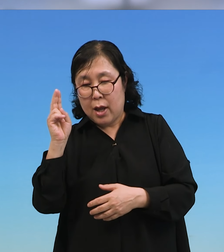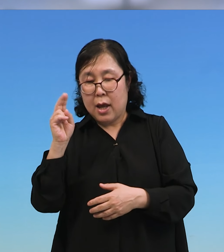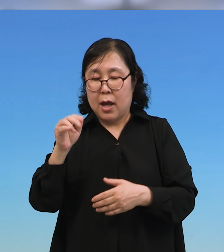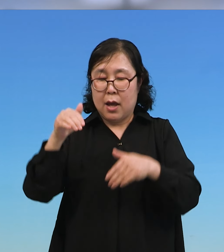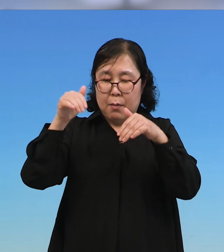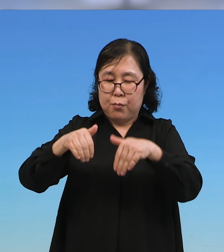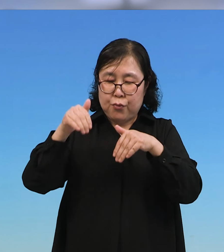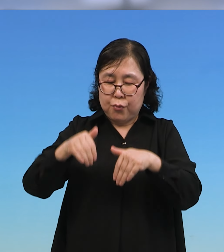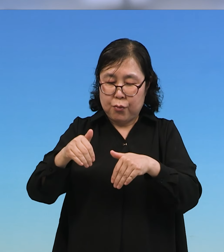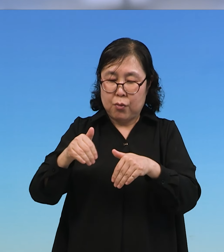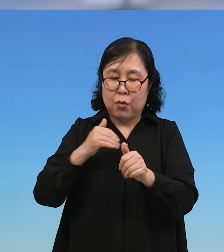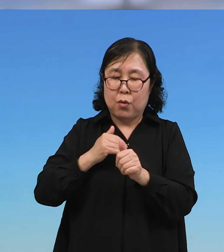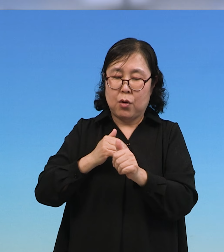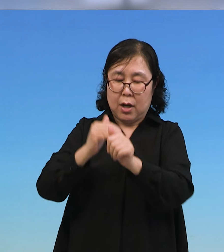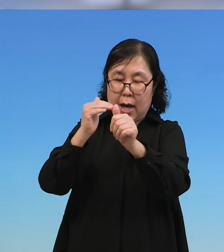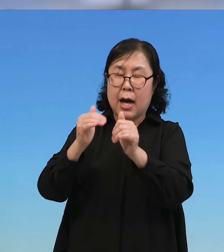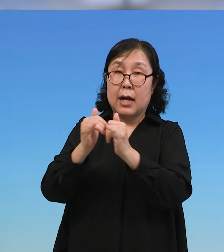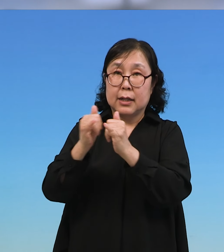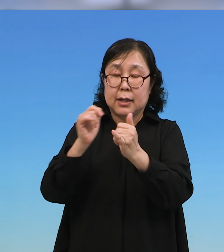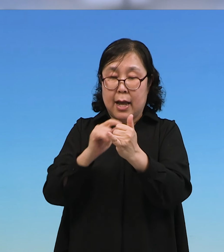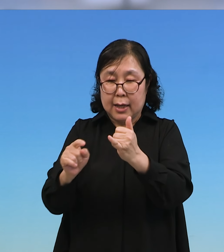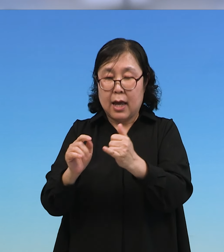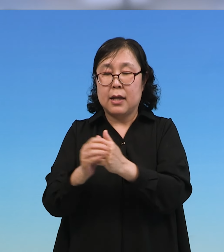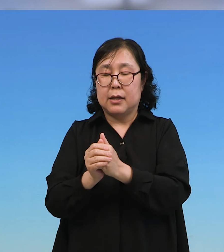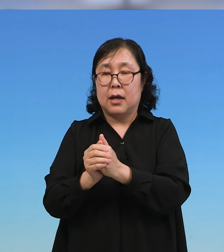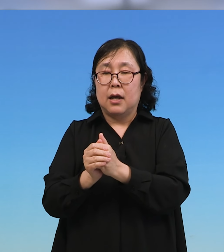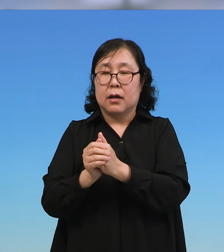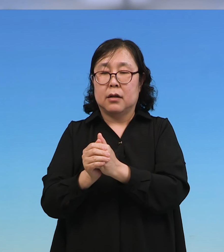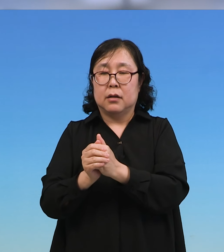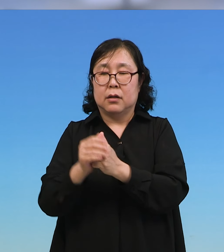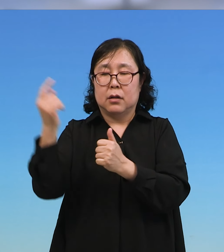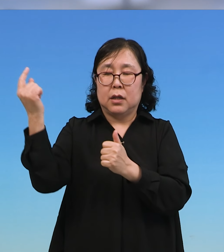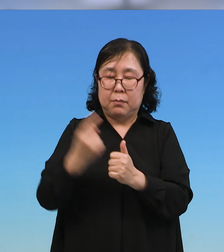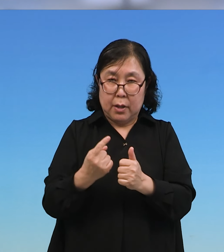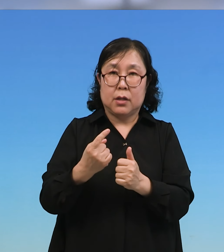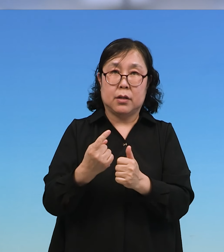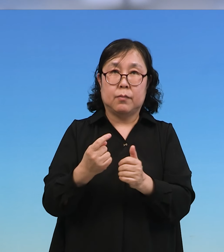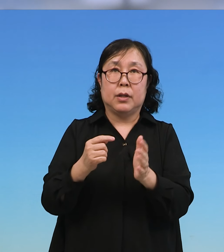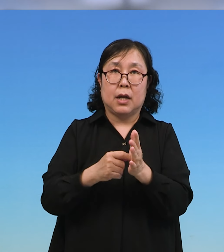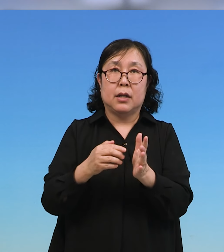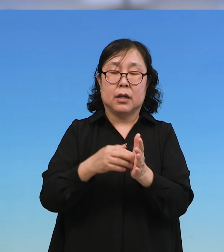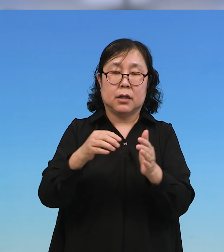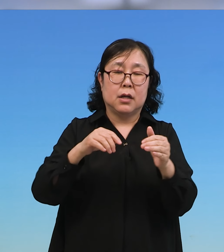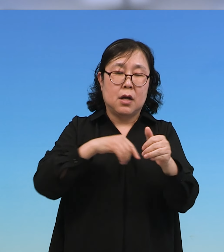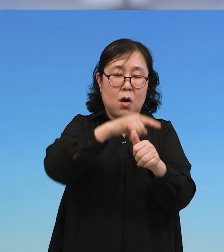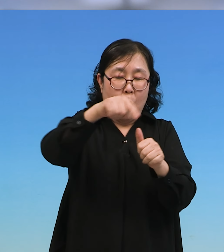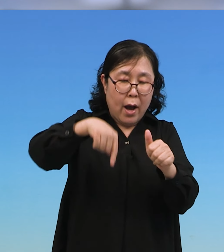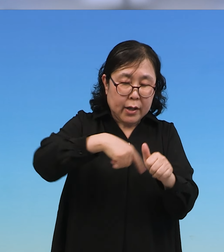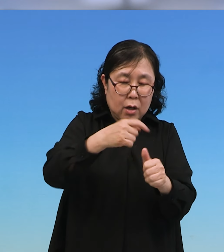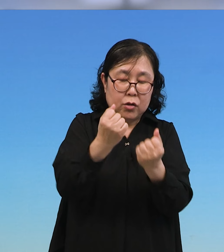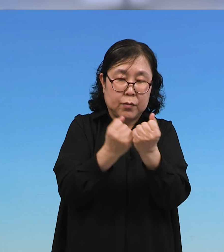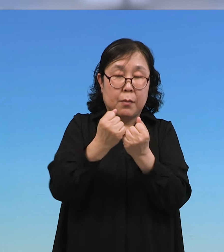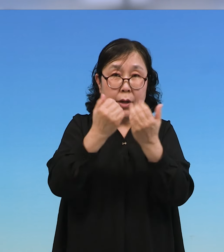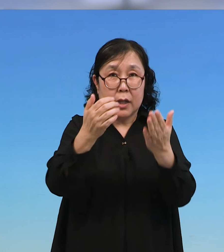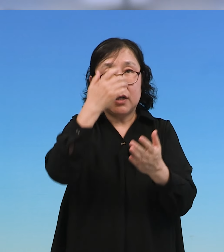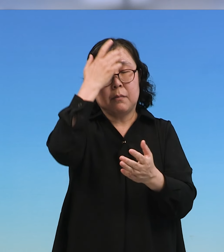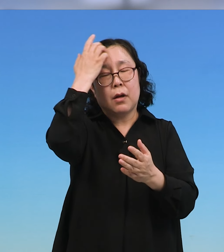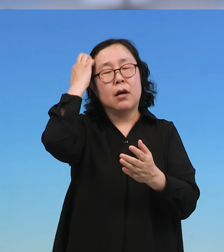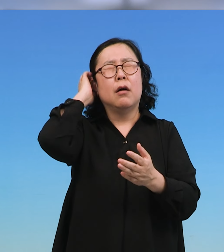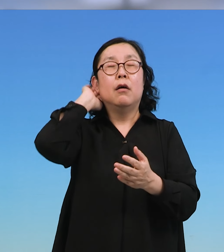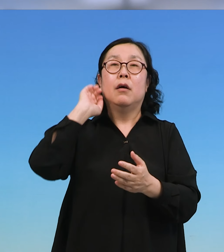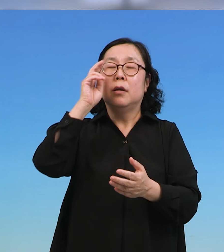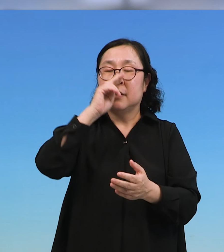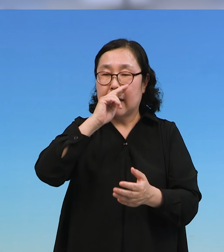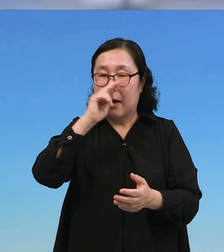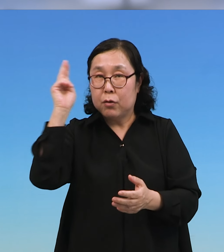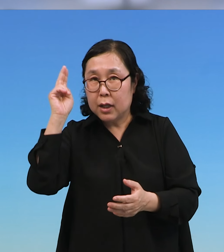왕이 다윗이 어디로 숨어들었는가를 알게 된 겁니다. 그래서 이제 사람을 급파해가지고 그